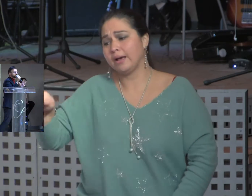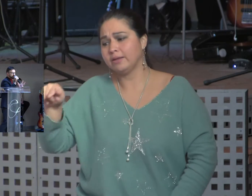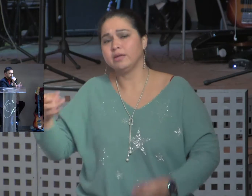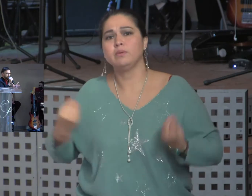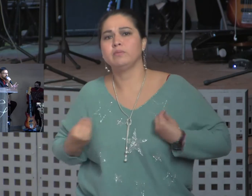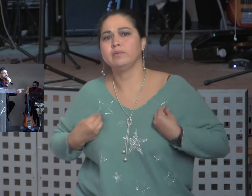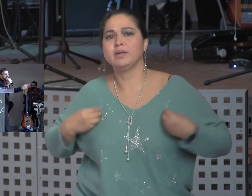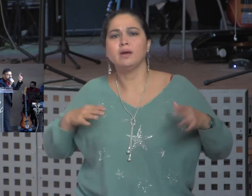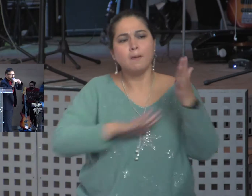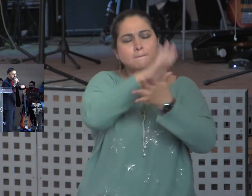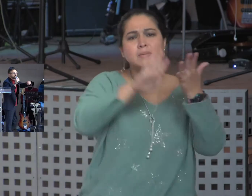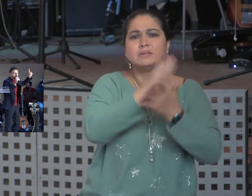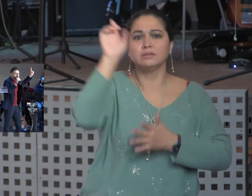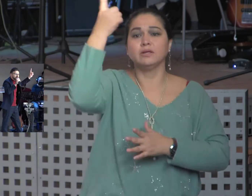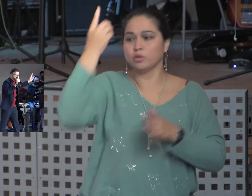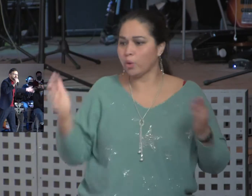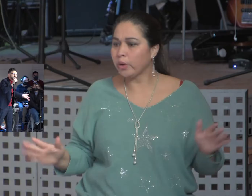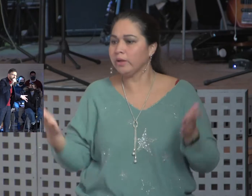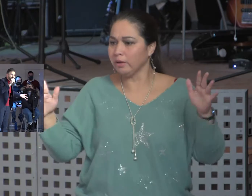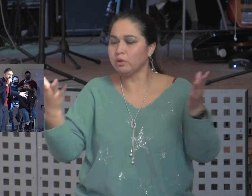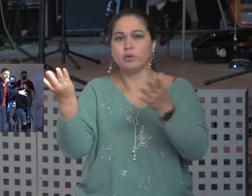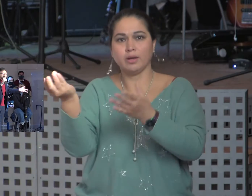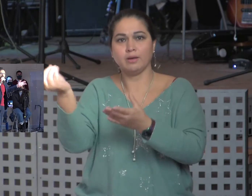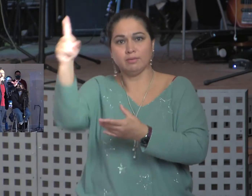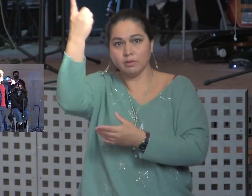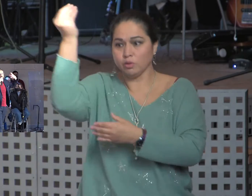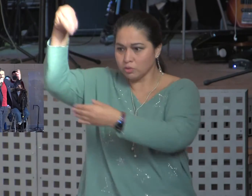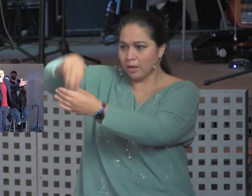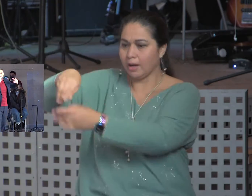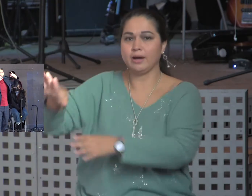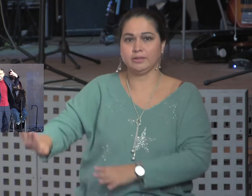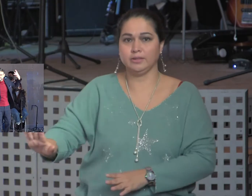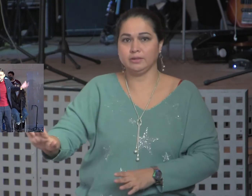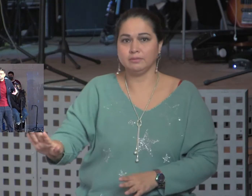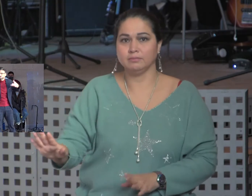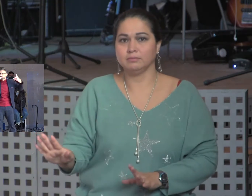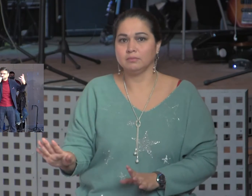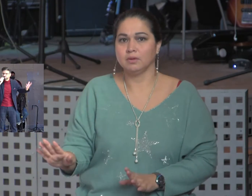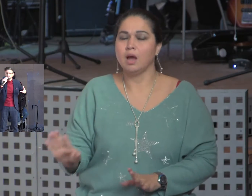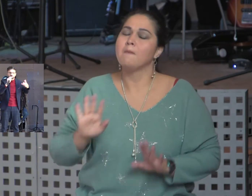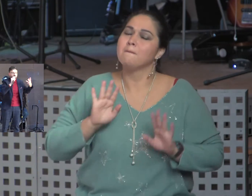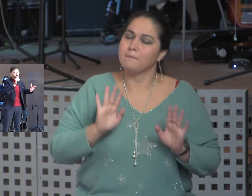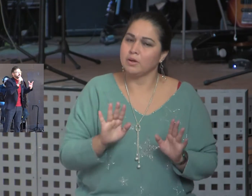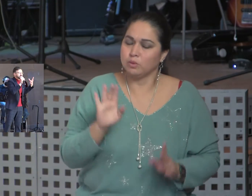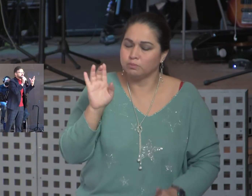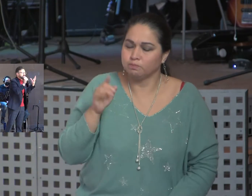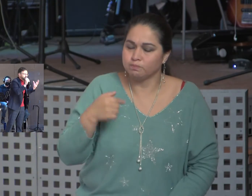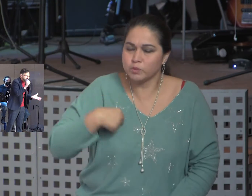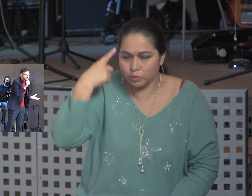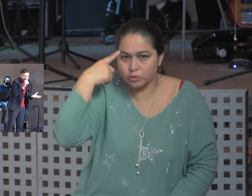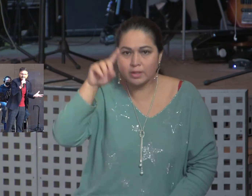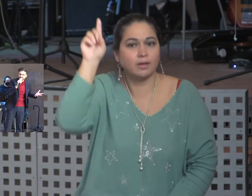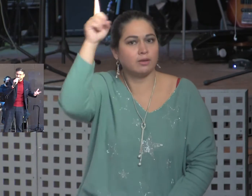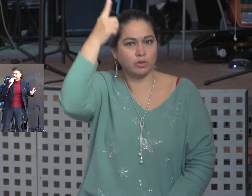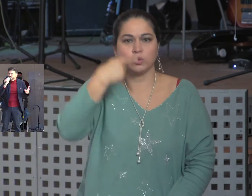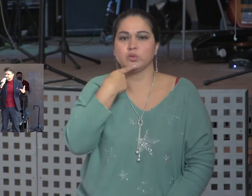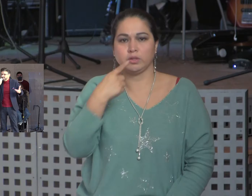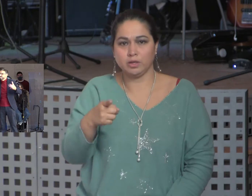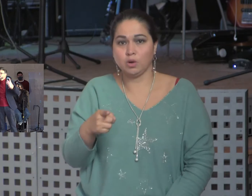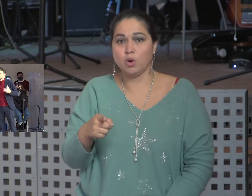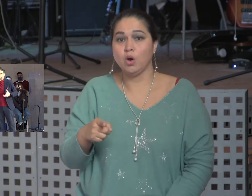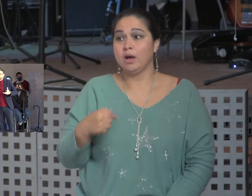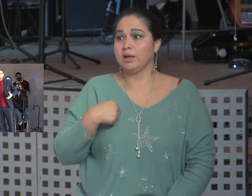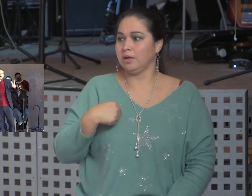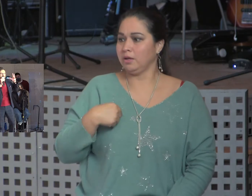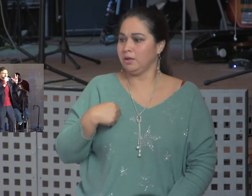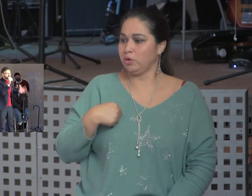Dios mismo, aunque Dios mismo había dicho, yo no habitaré en templos construidos por manos de hombres.